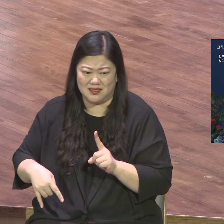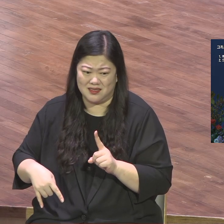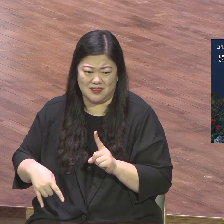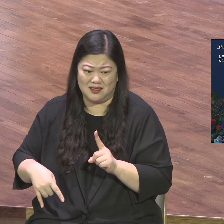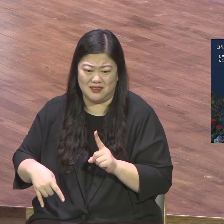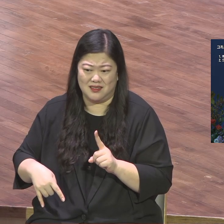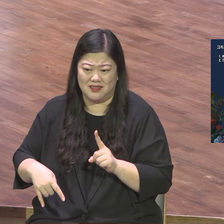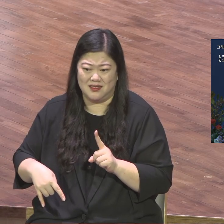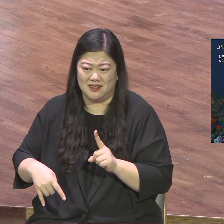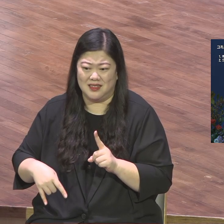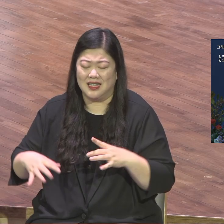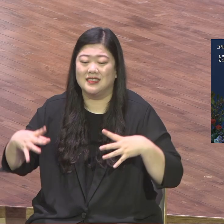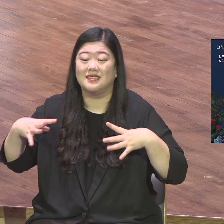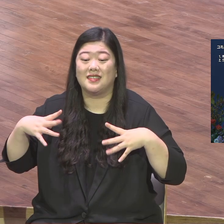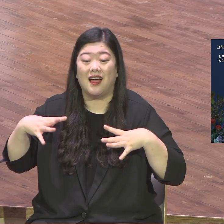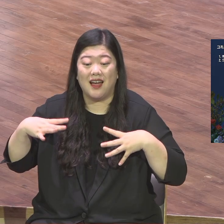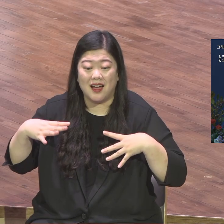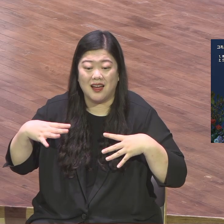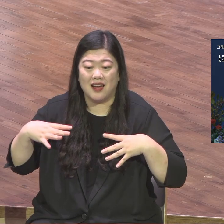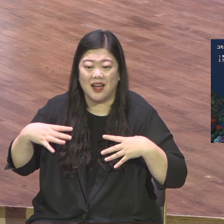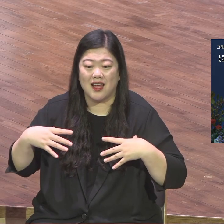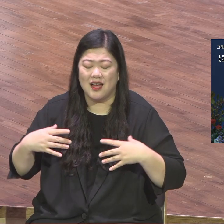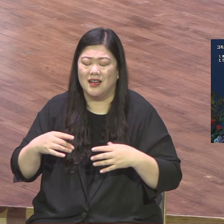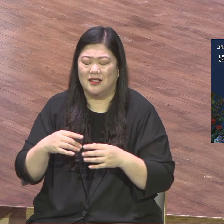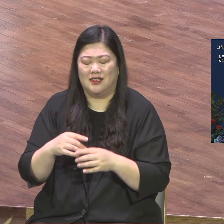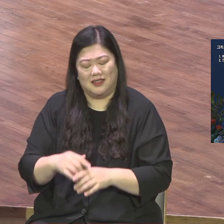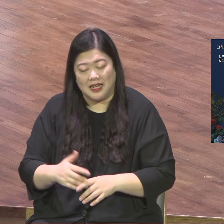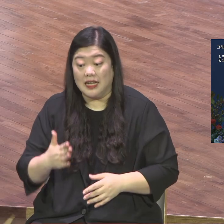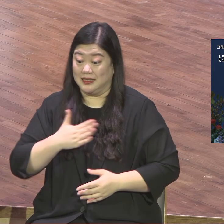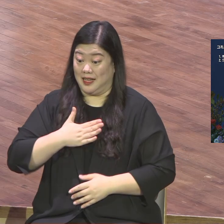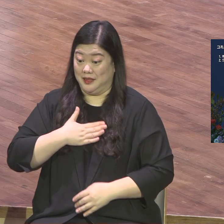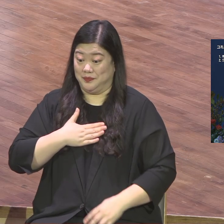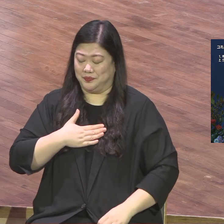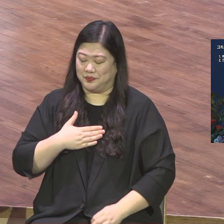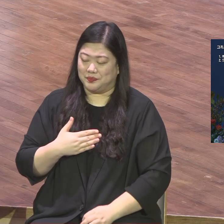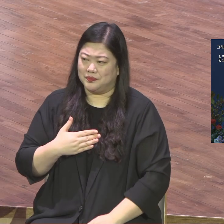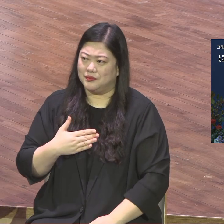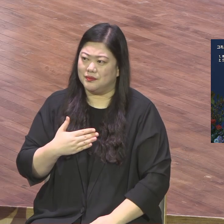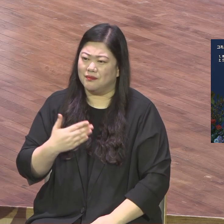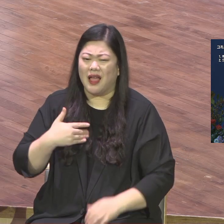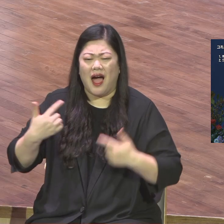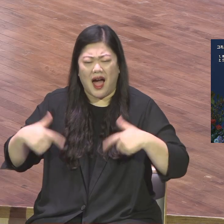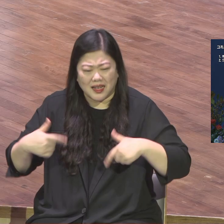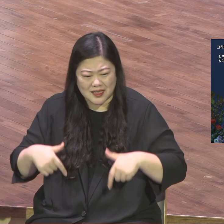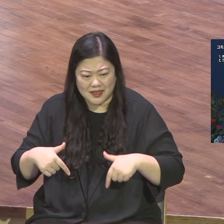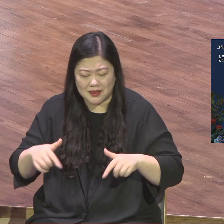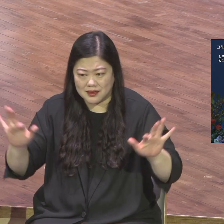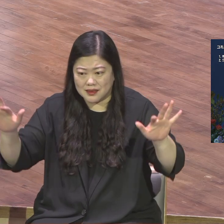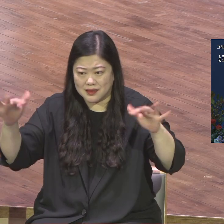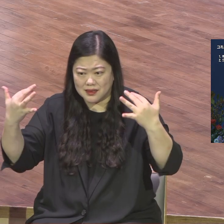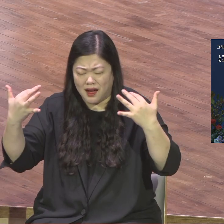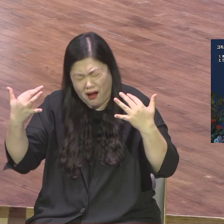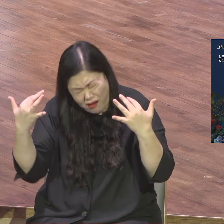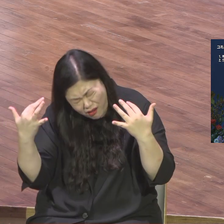박수 쳐주는 게 여러분 그게 부끄럽지 않습니까? 저는요 그런 거 늘 부끄러워요. 내가 무슨 박수 받을